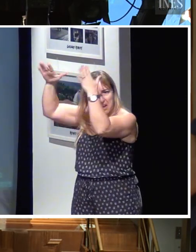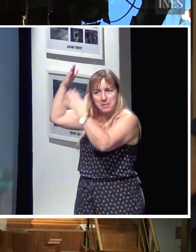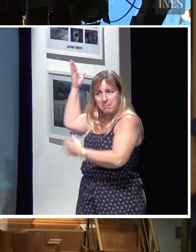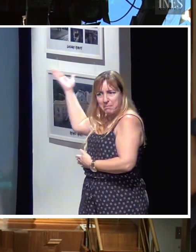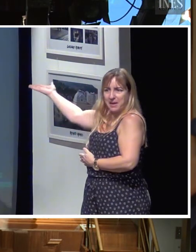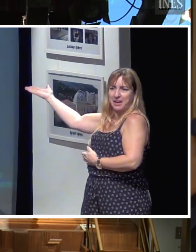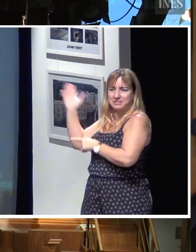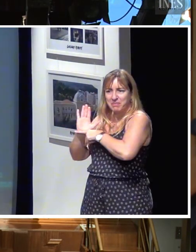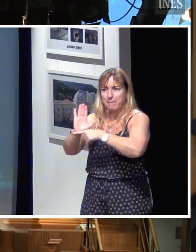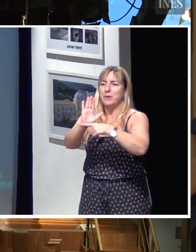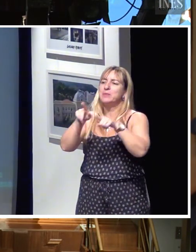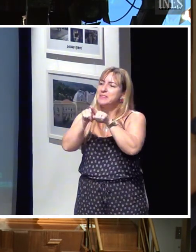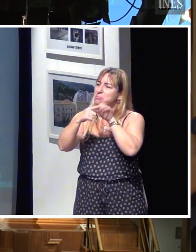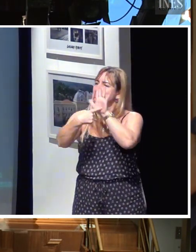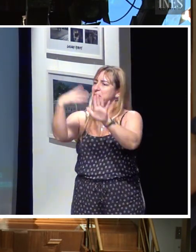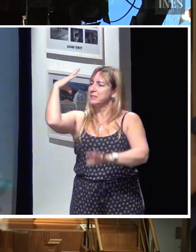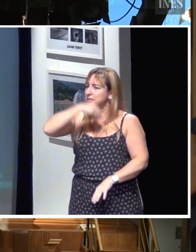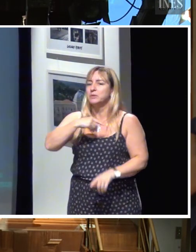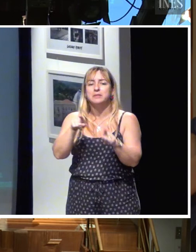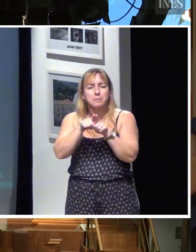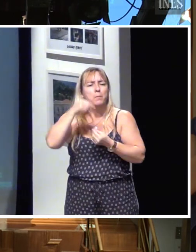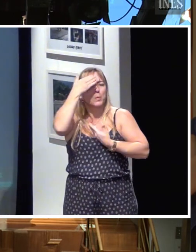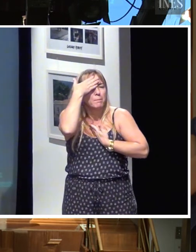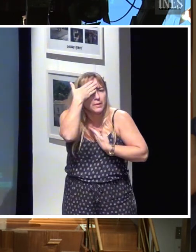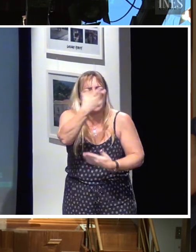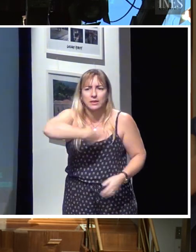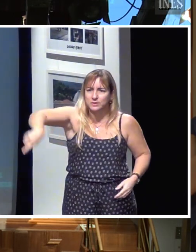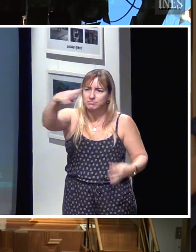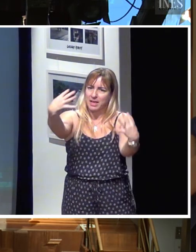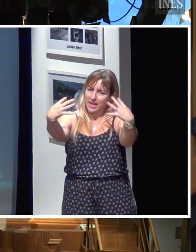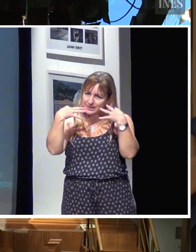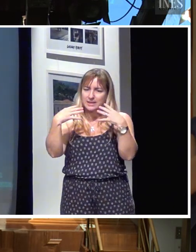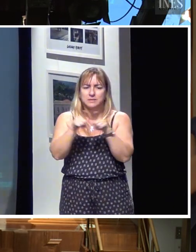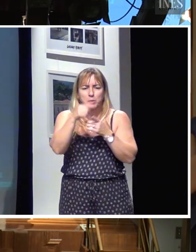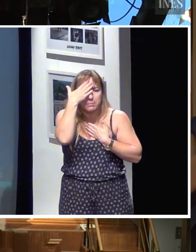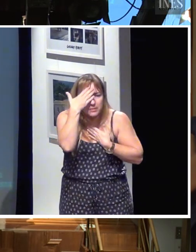muito linda, então eu parabenizo a ele por apoiar. E também agradeço a todos vocês pela